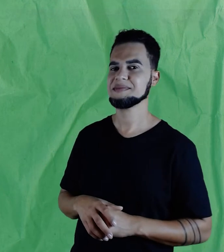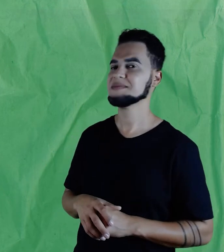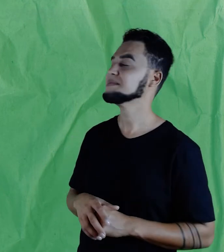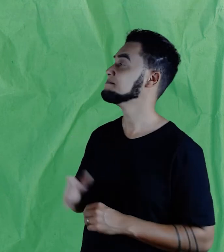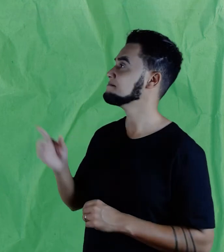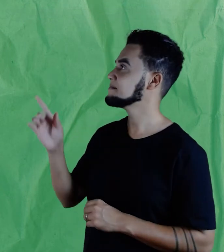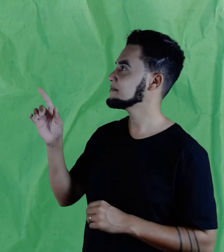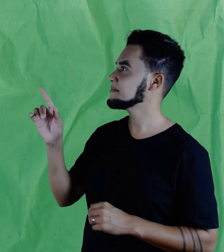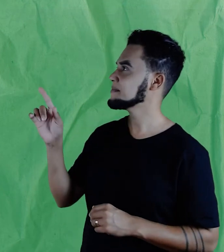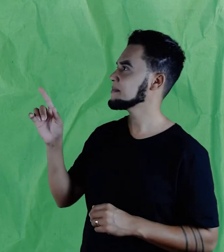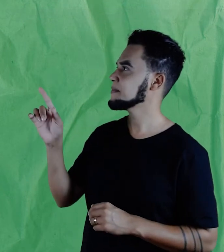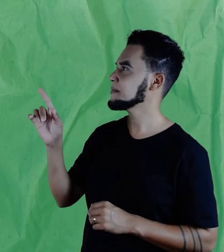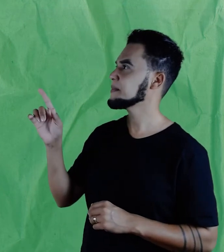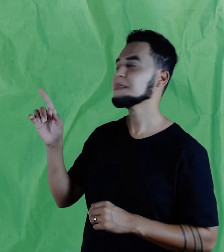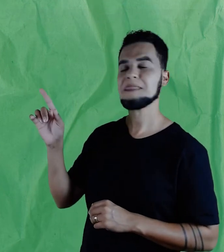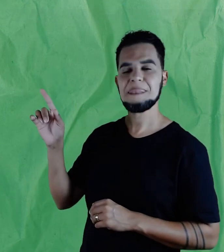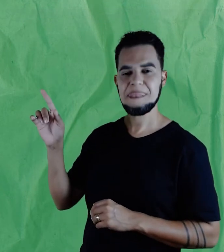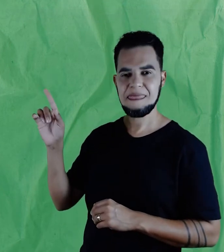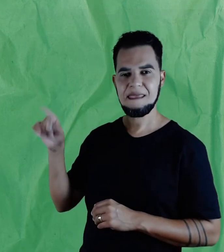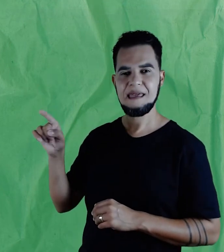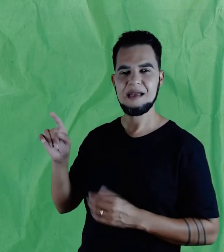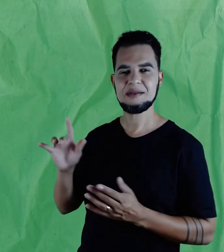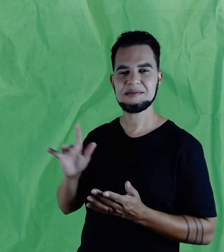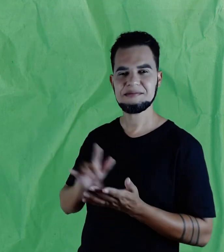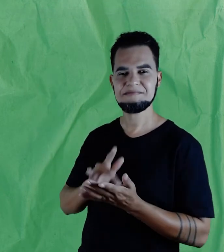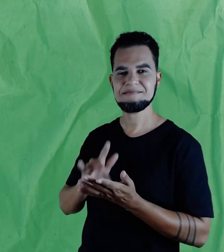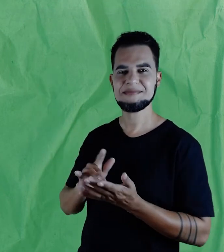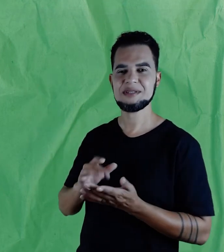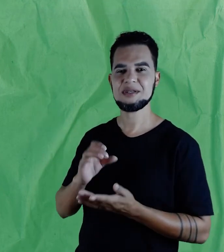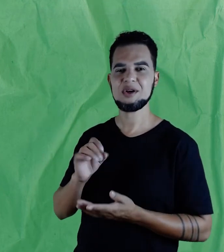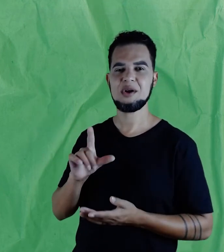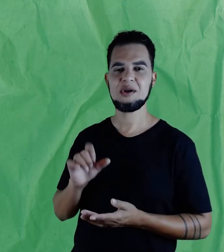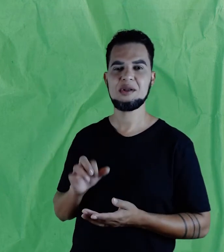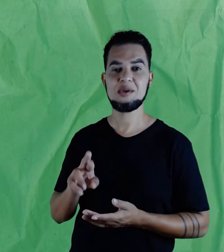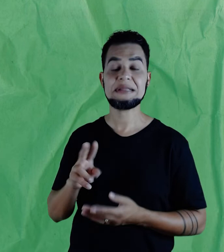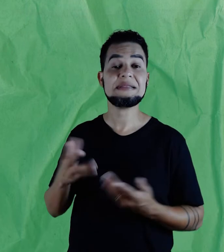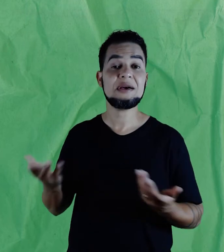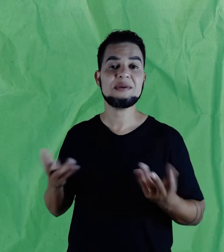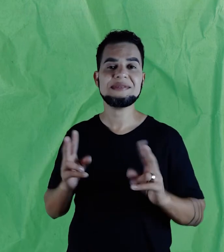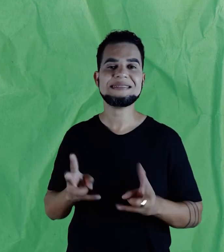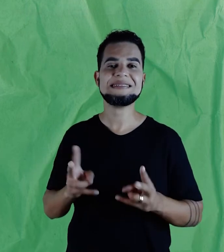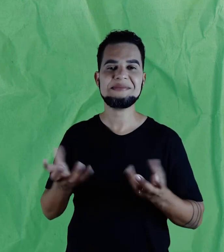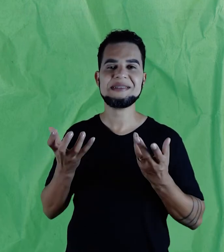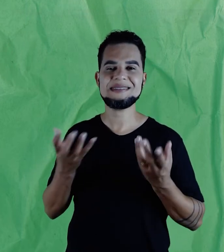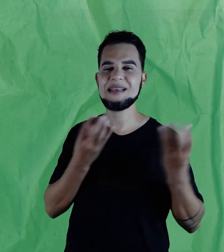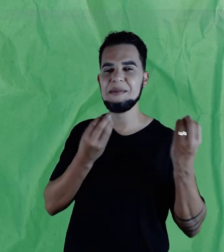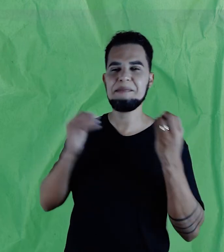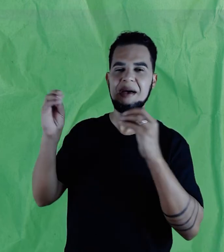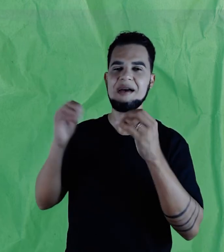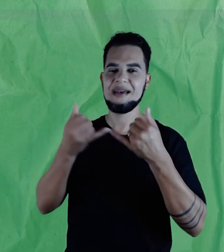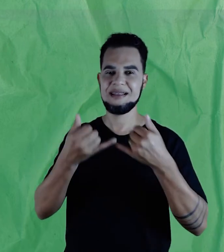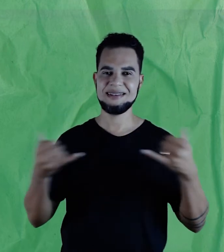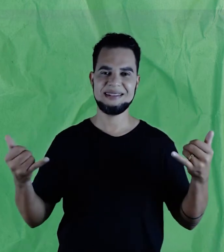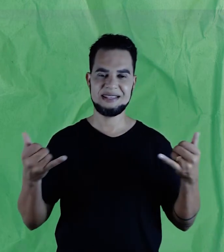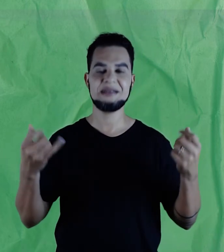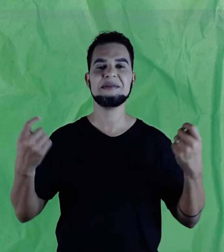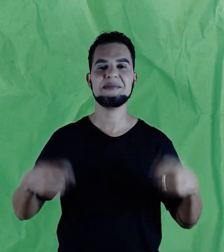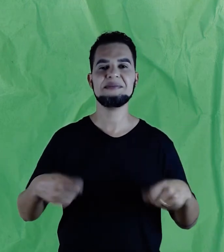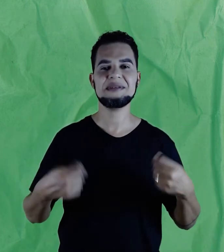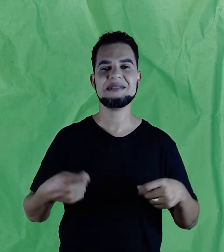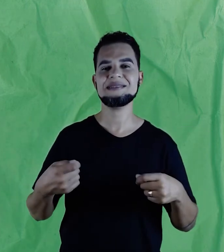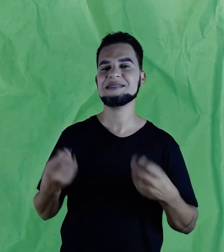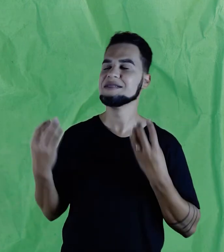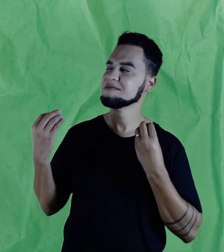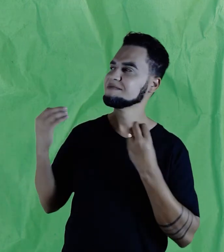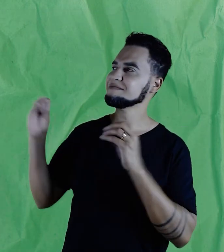padrão é um display column, então sempre que a gente quiser colocar algo em linha, a gente vai precisar definir um flex